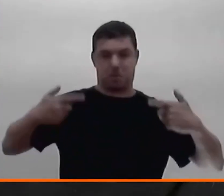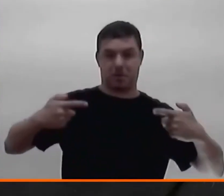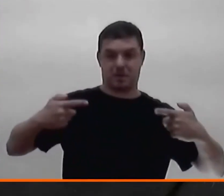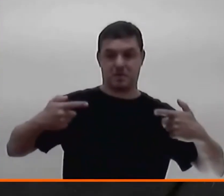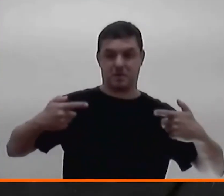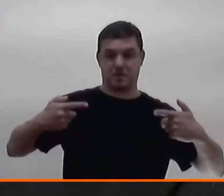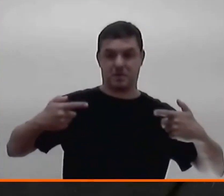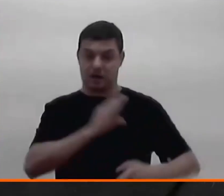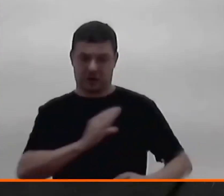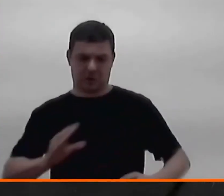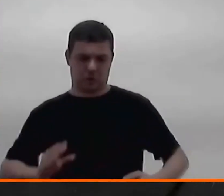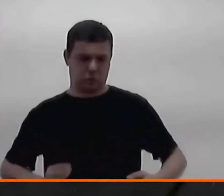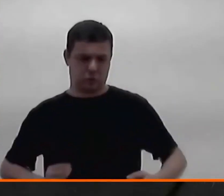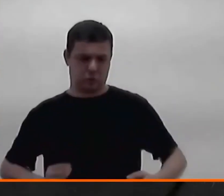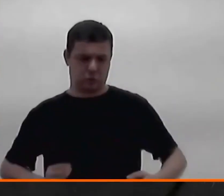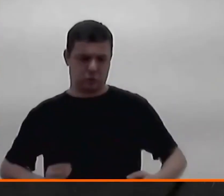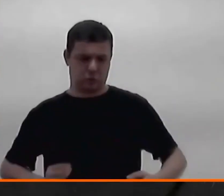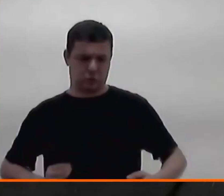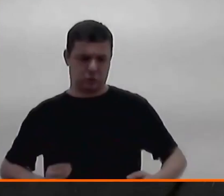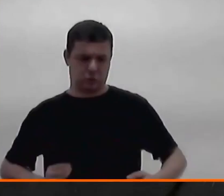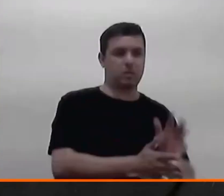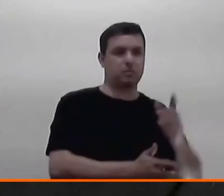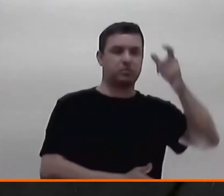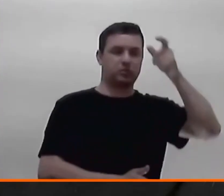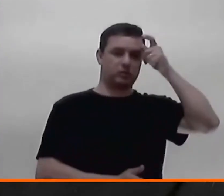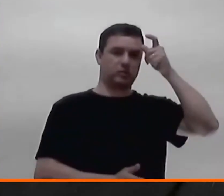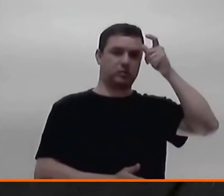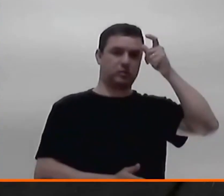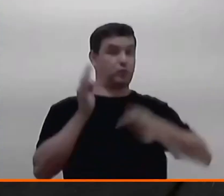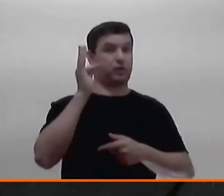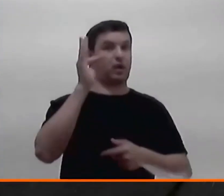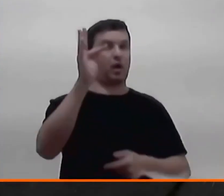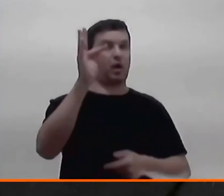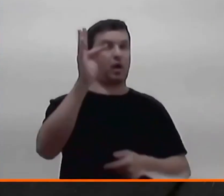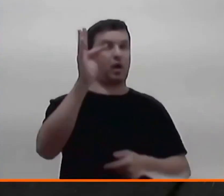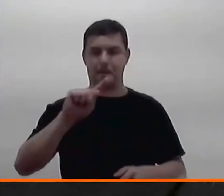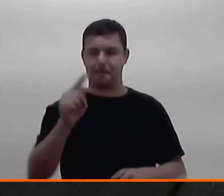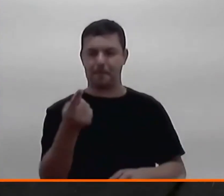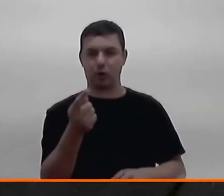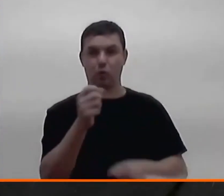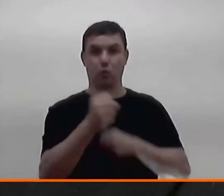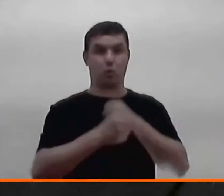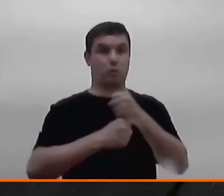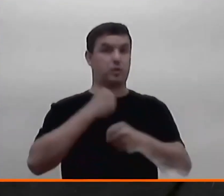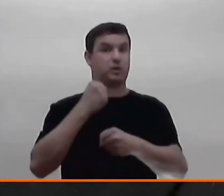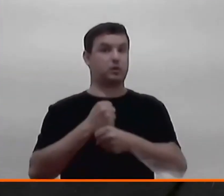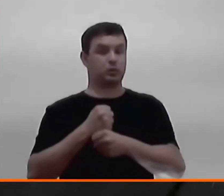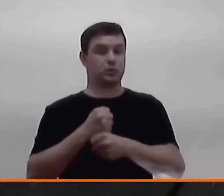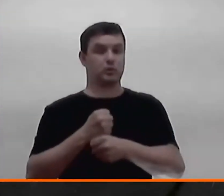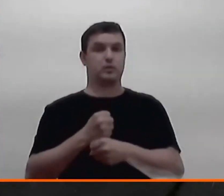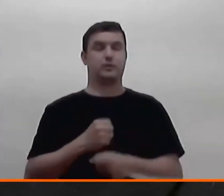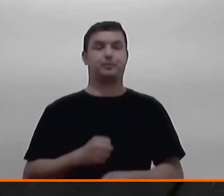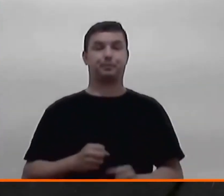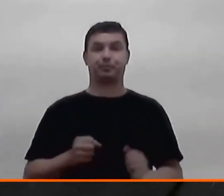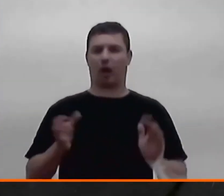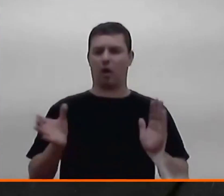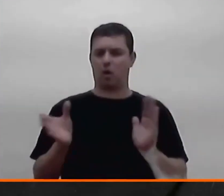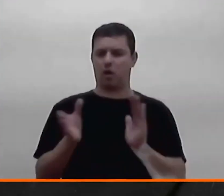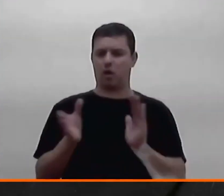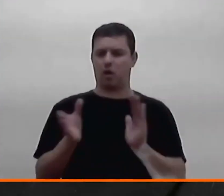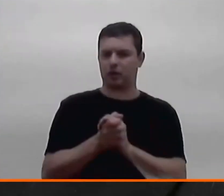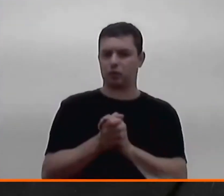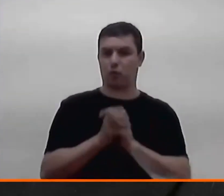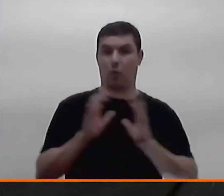E finalmente virá o milênio, onde haverá o casamento, a festa de casamento